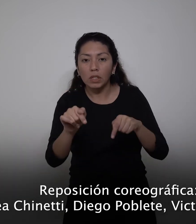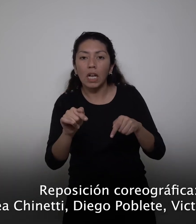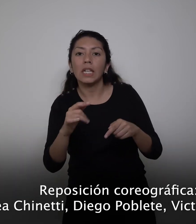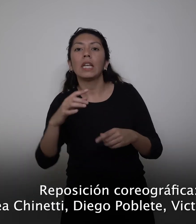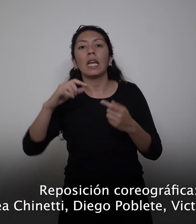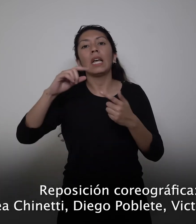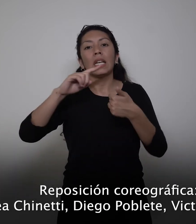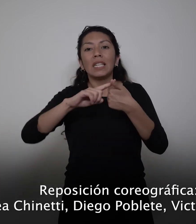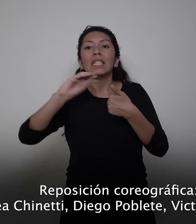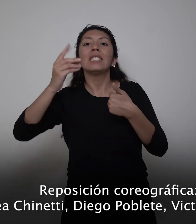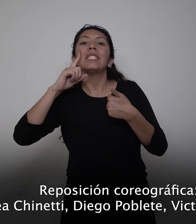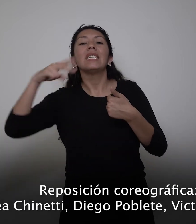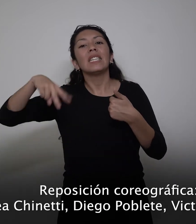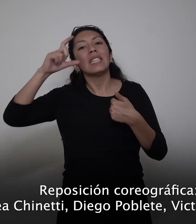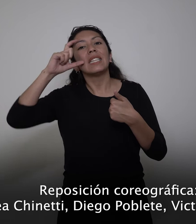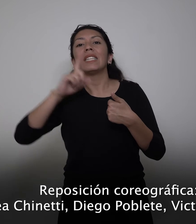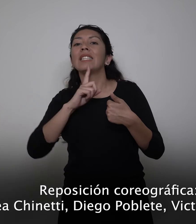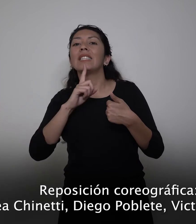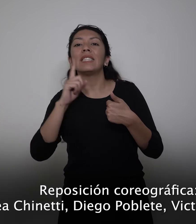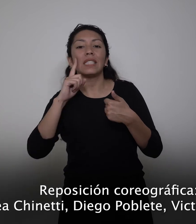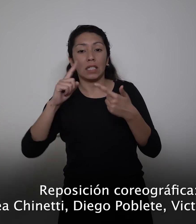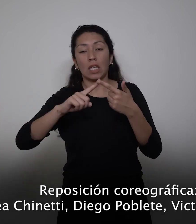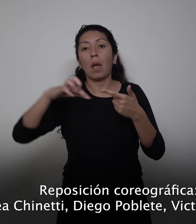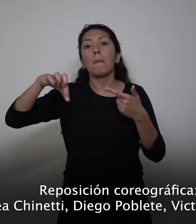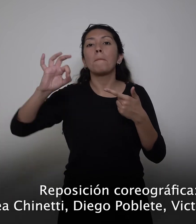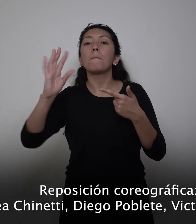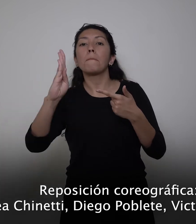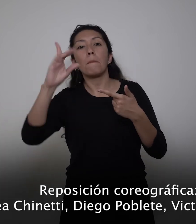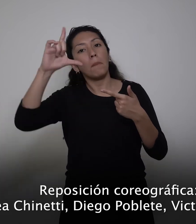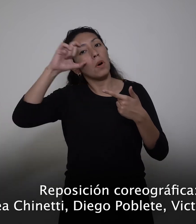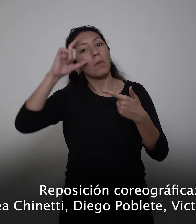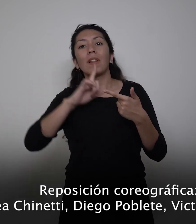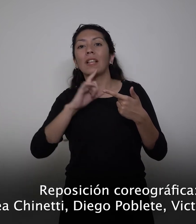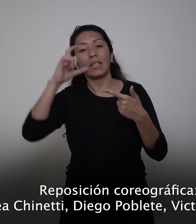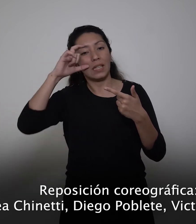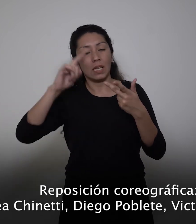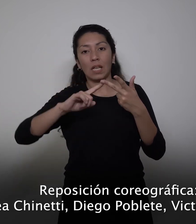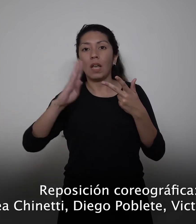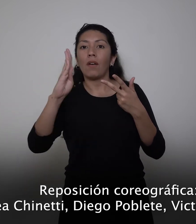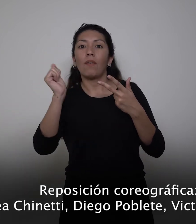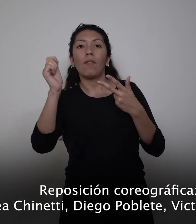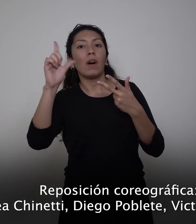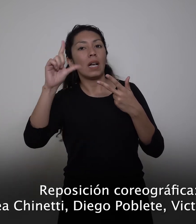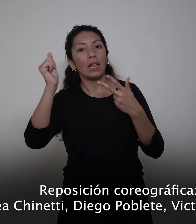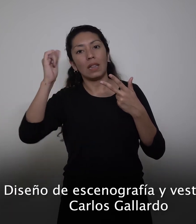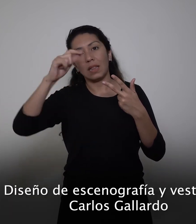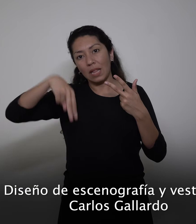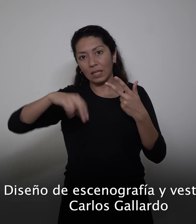chinete Diego poblete Victoria balanza diseño